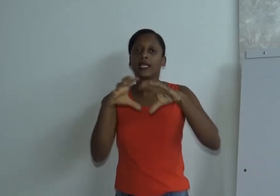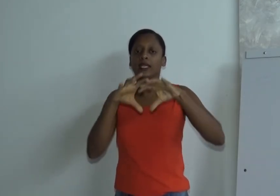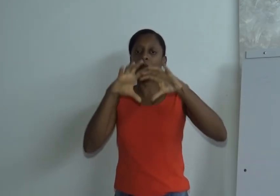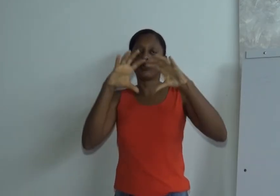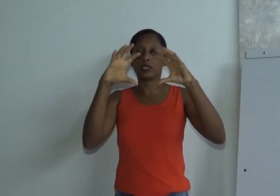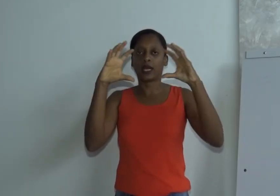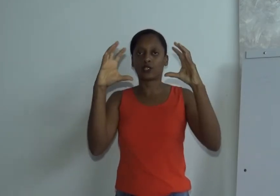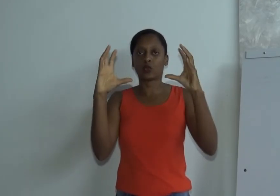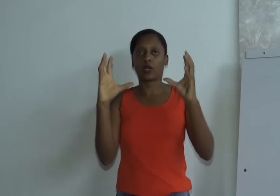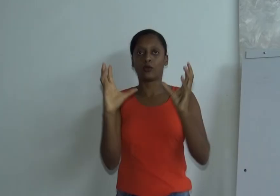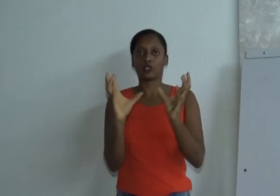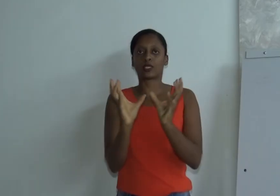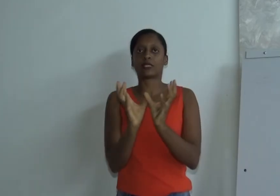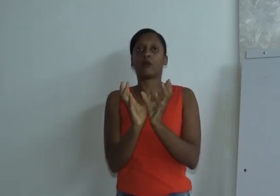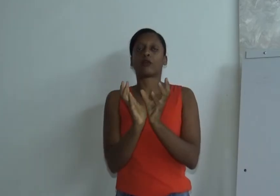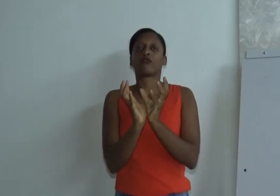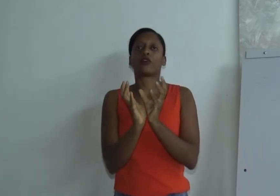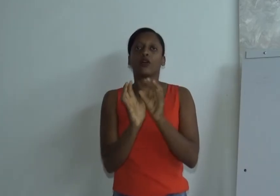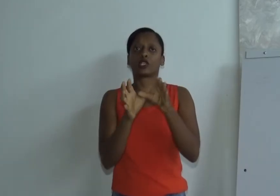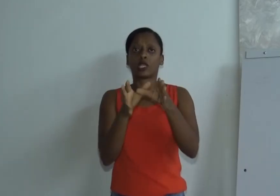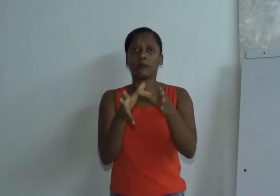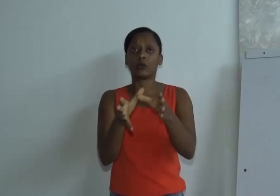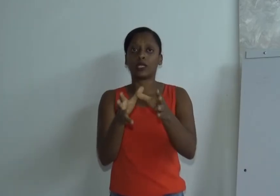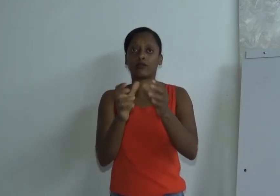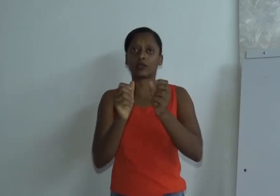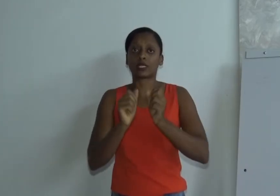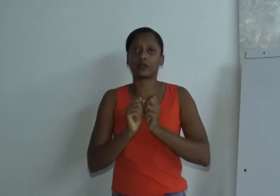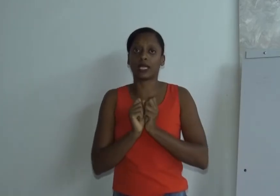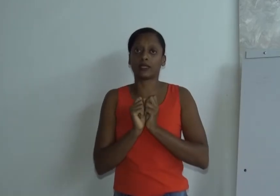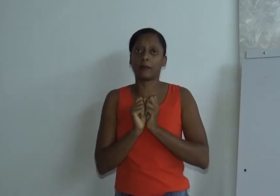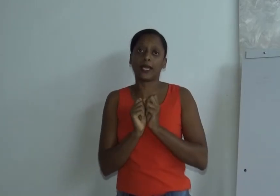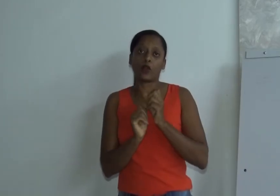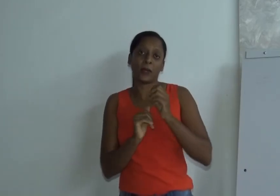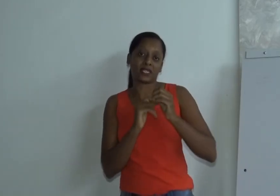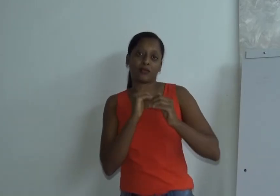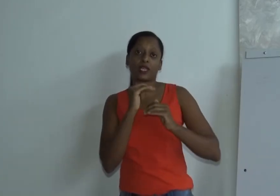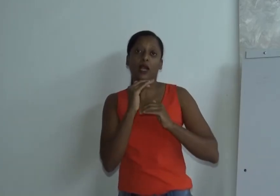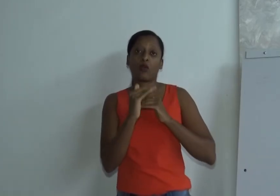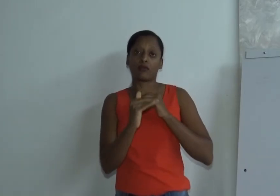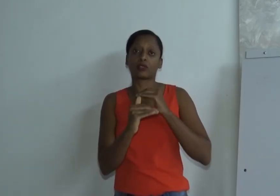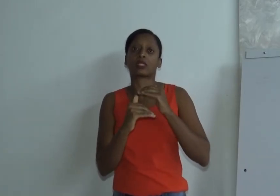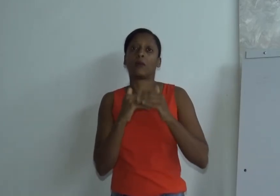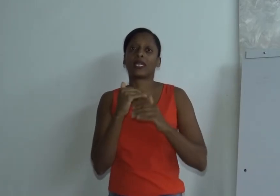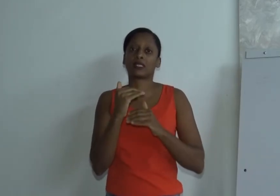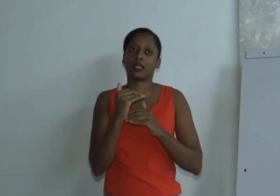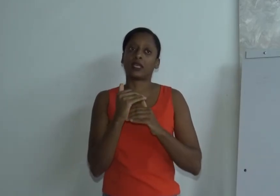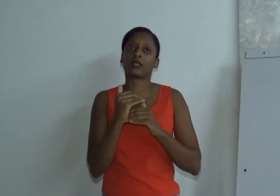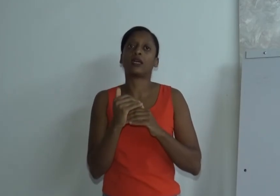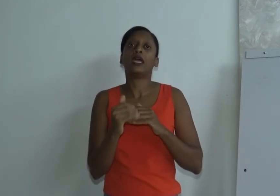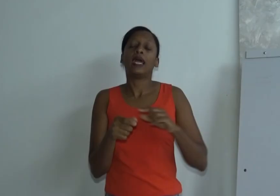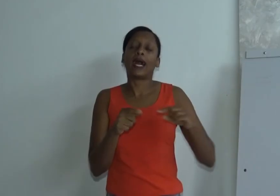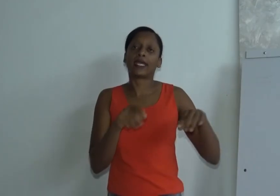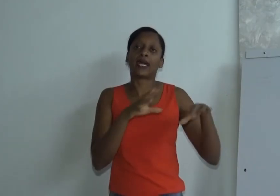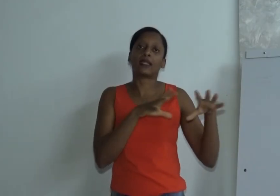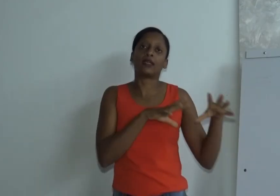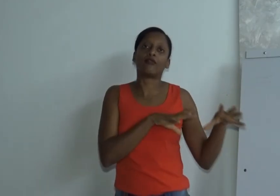dela mudar a sua condição morfológica, ela muda a função dela também, começa a ficar com a função mais lenta. Aí, em